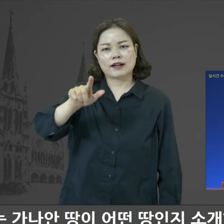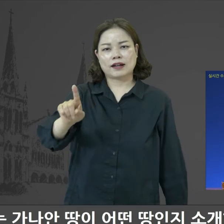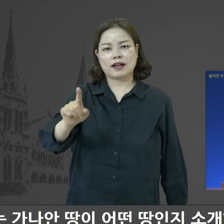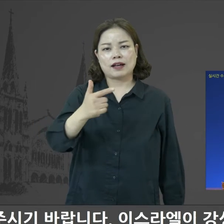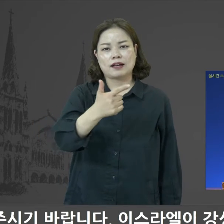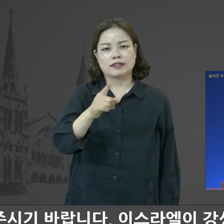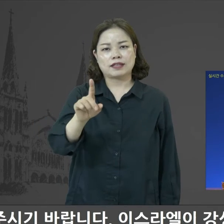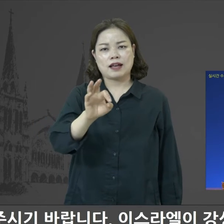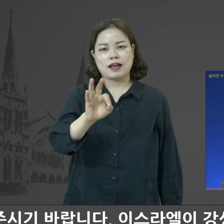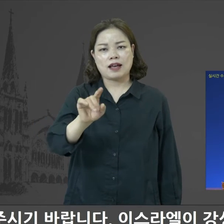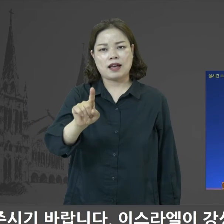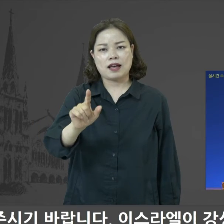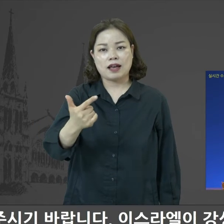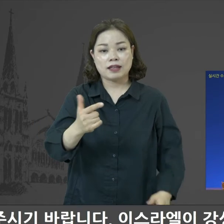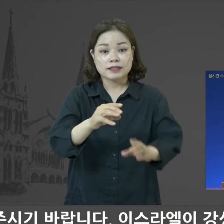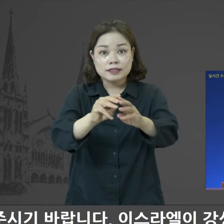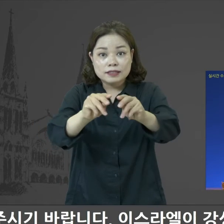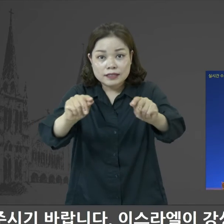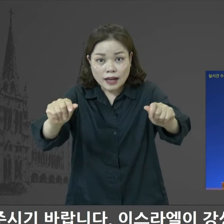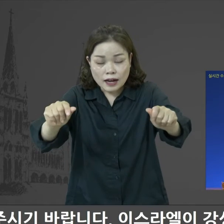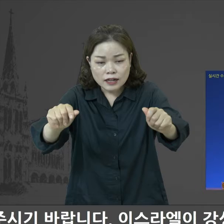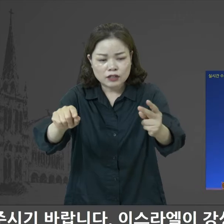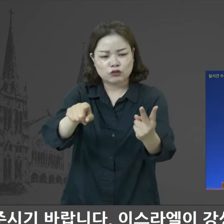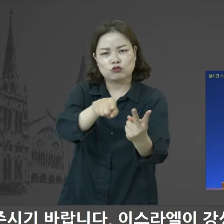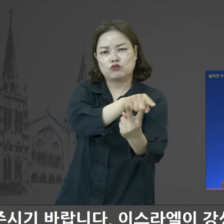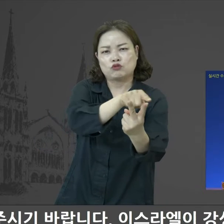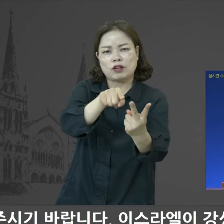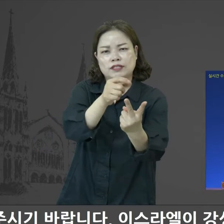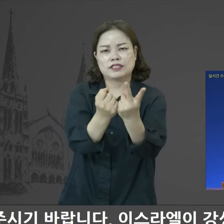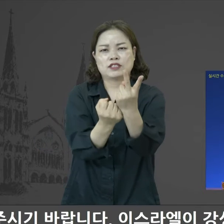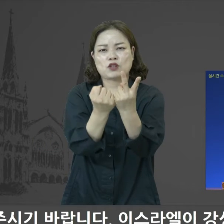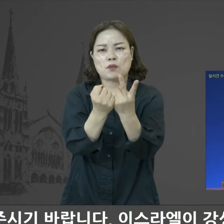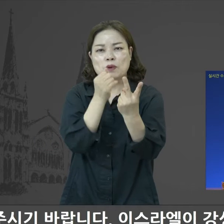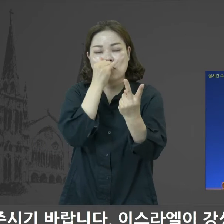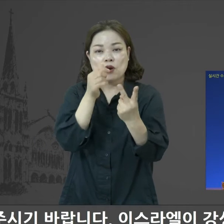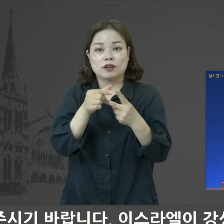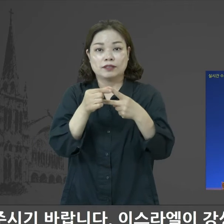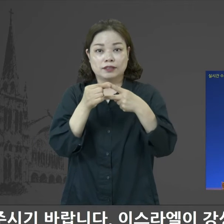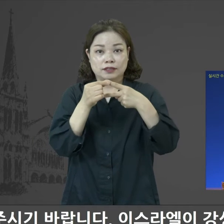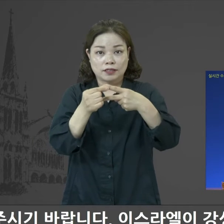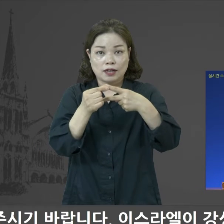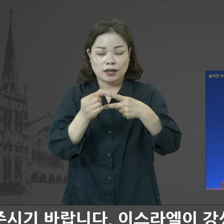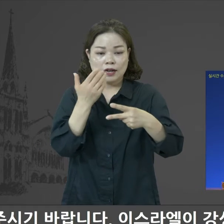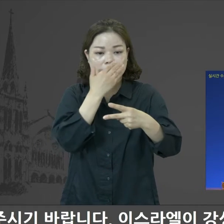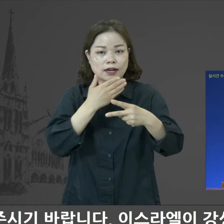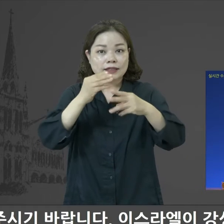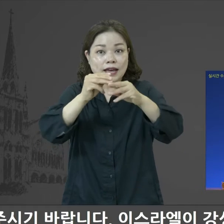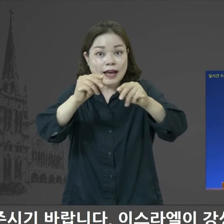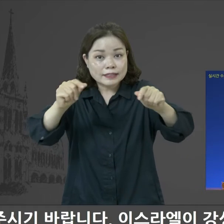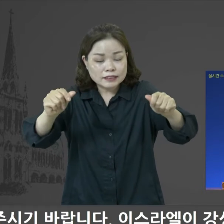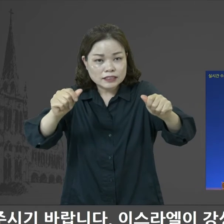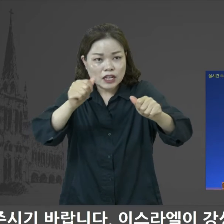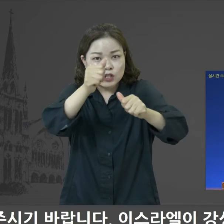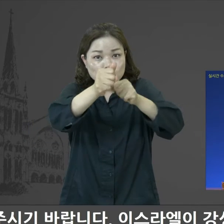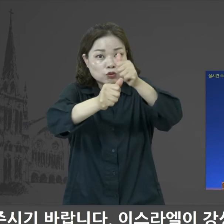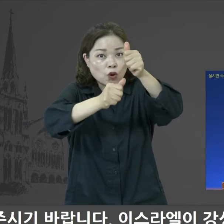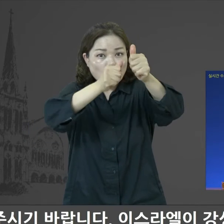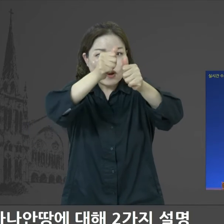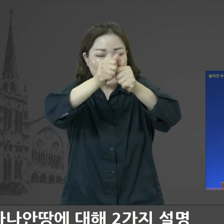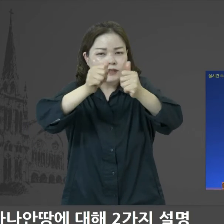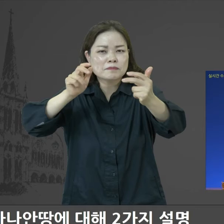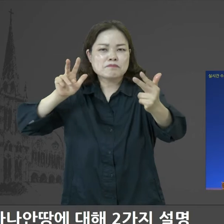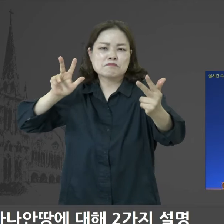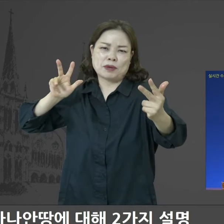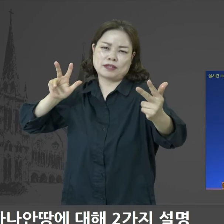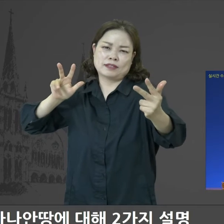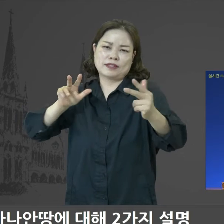구절을 보시면 가나안 땅에 대한 두 가지 설명이 나오죠. 첫 번째는 가나안 땅은 조상들에게